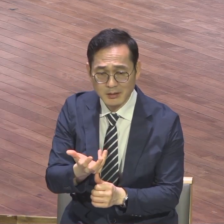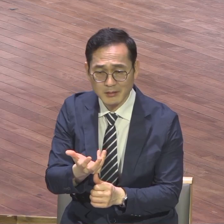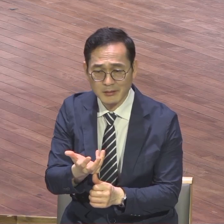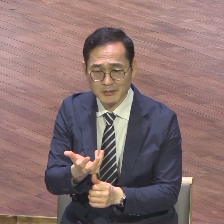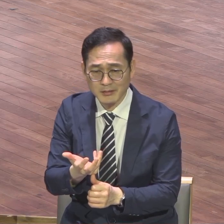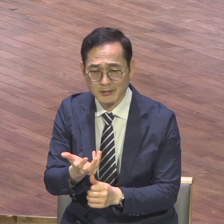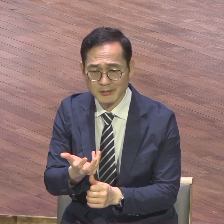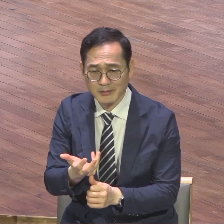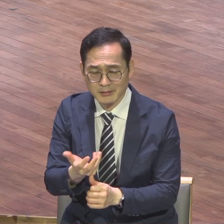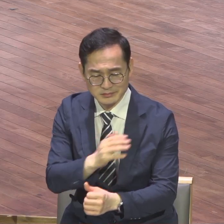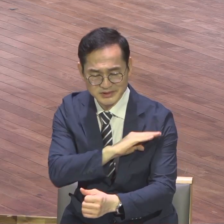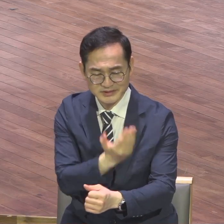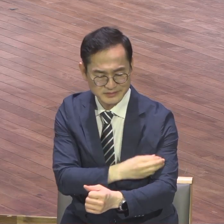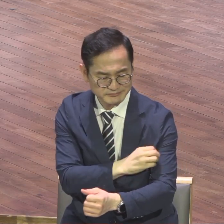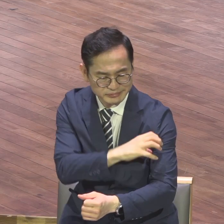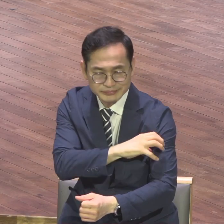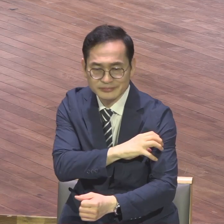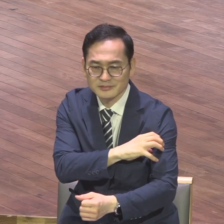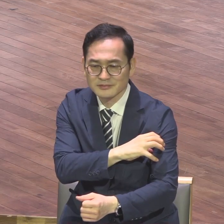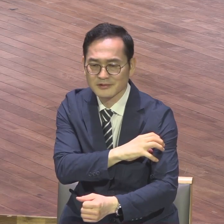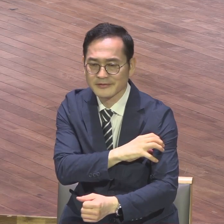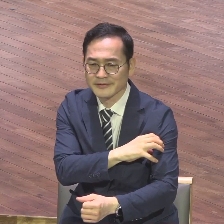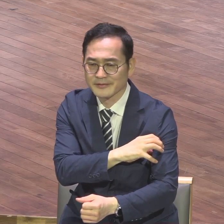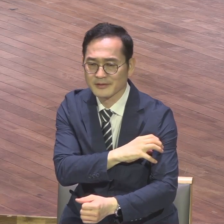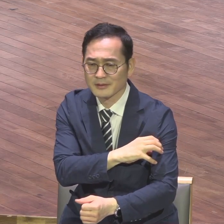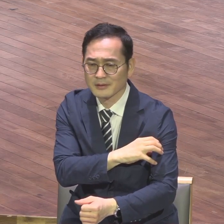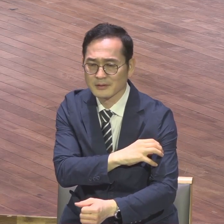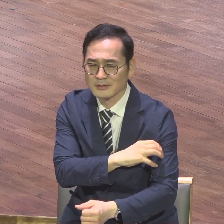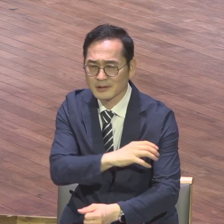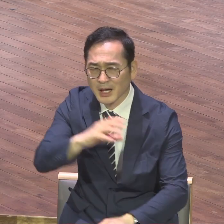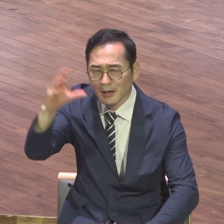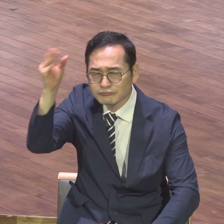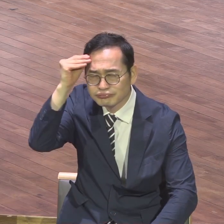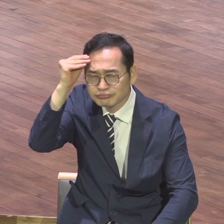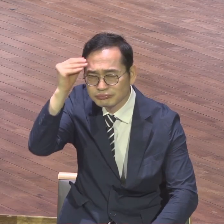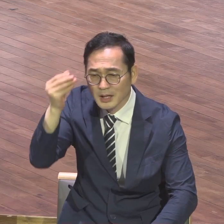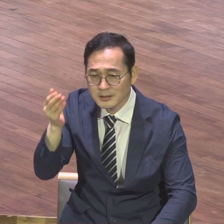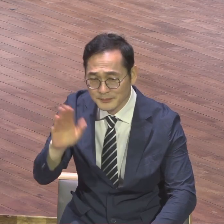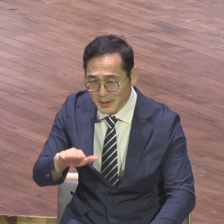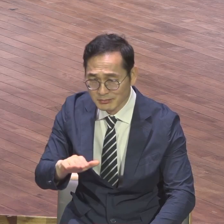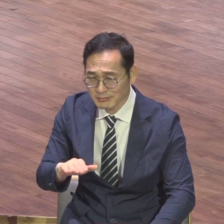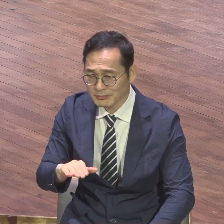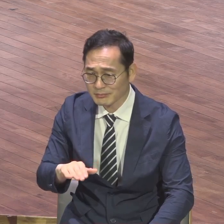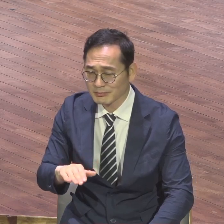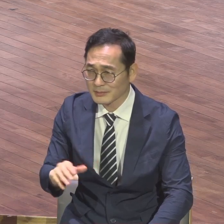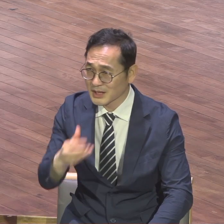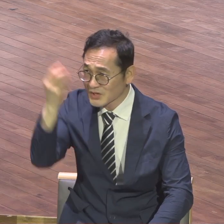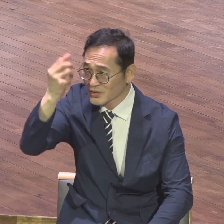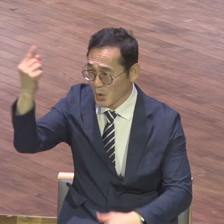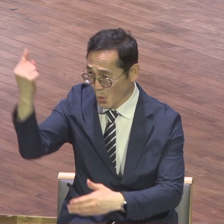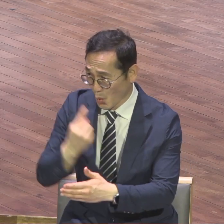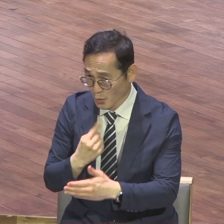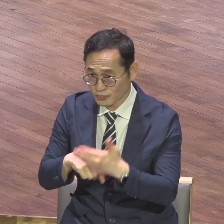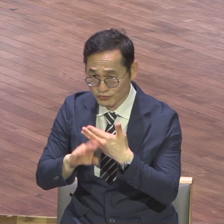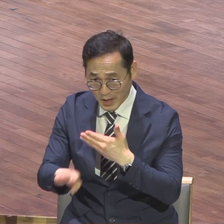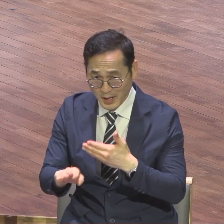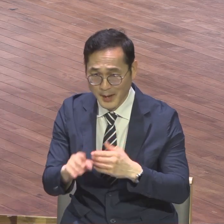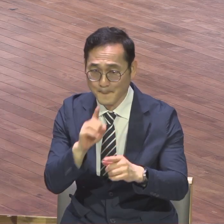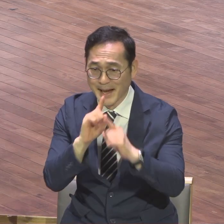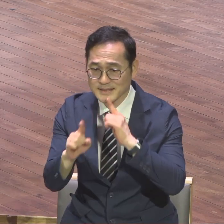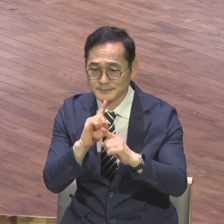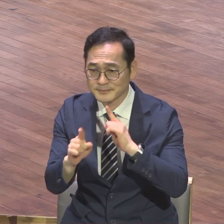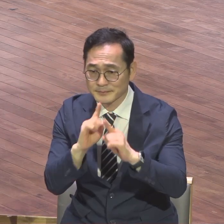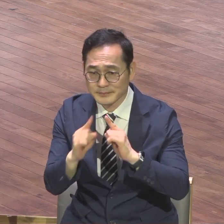성령의 권능을 받으니까 배우지 않았던 15개 나라의 이 말을, 언어를,